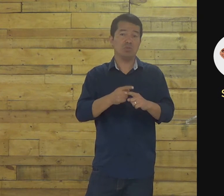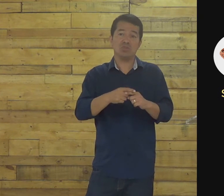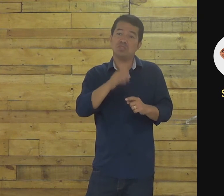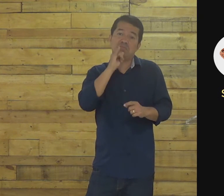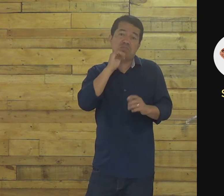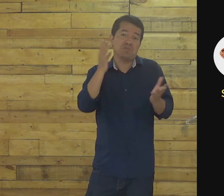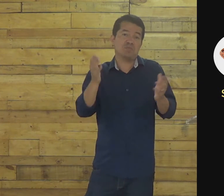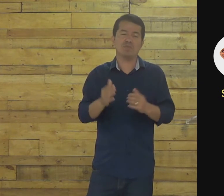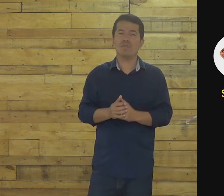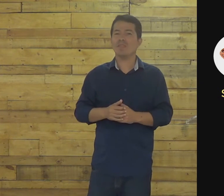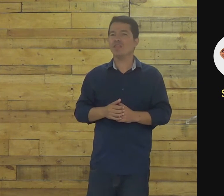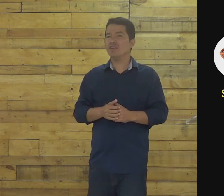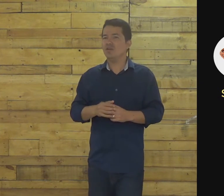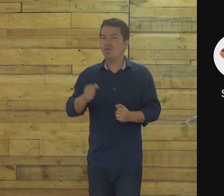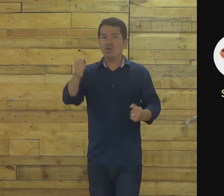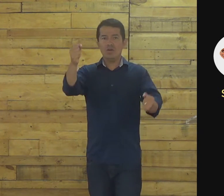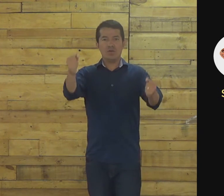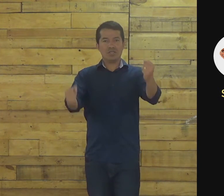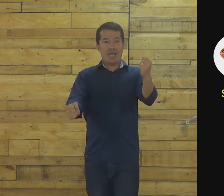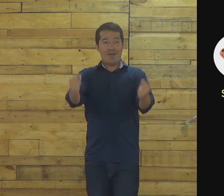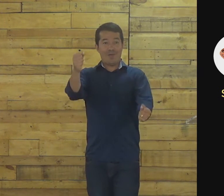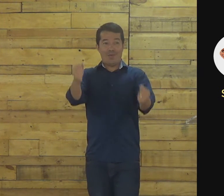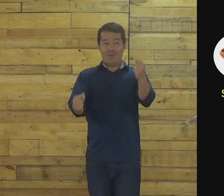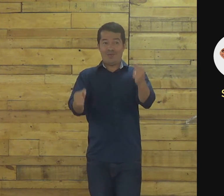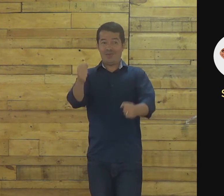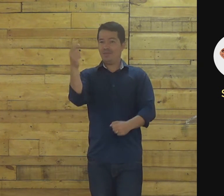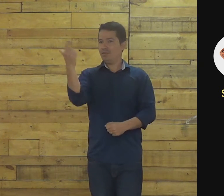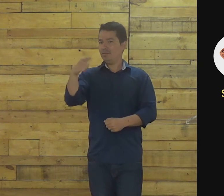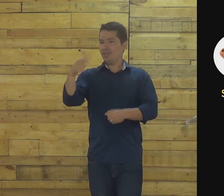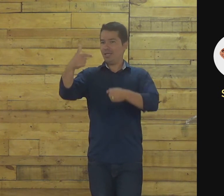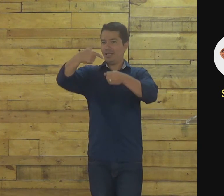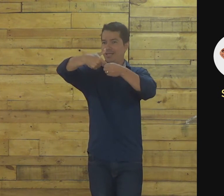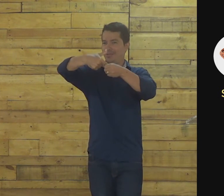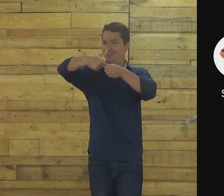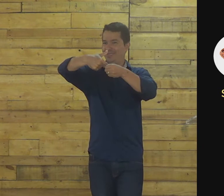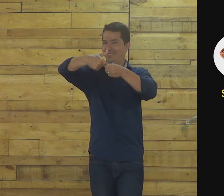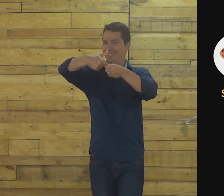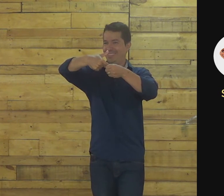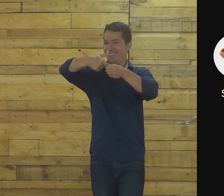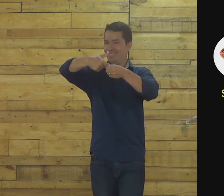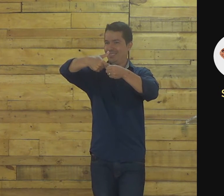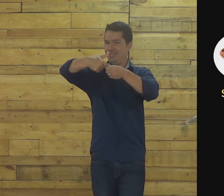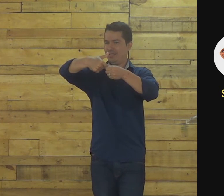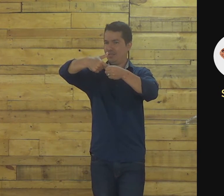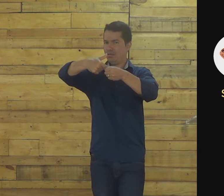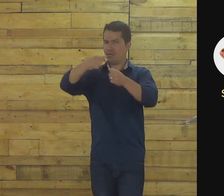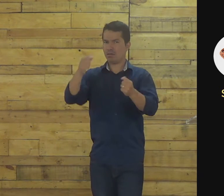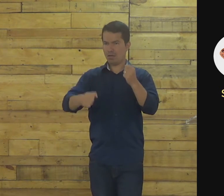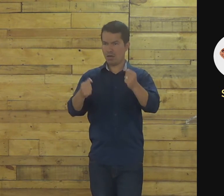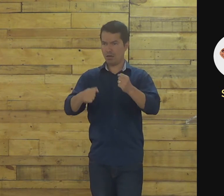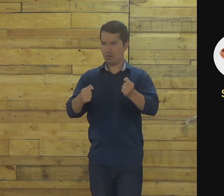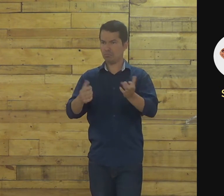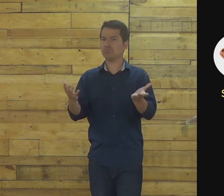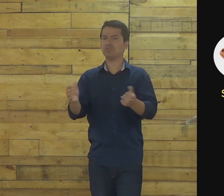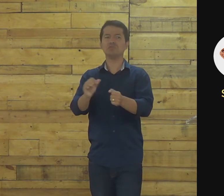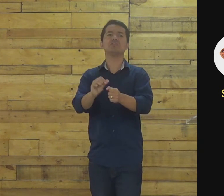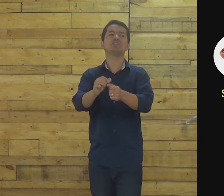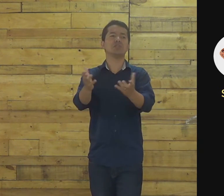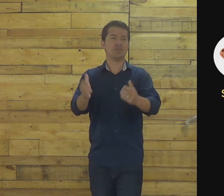Uma candeia que queima. Por exemplo, você está num carro, mas o carro não tem